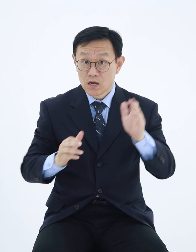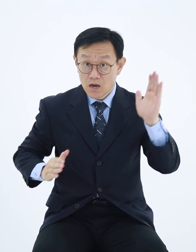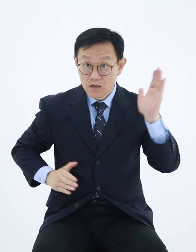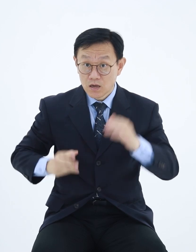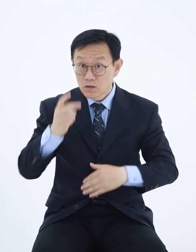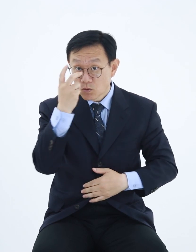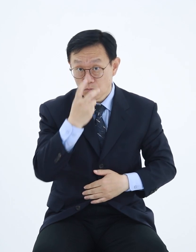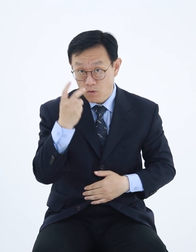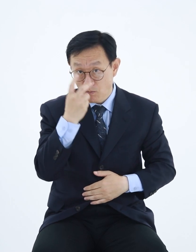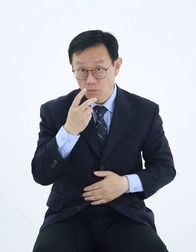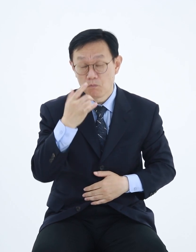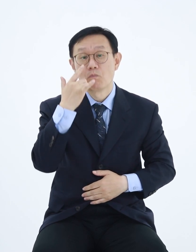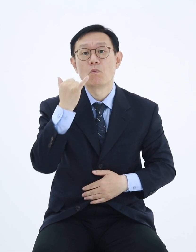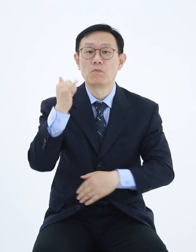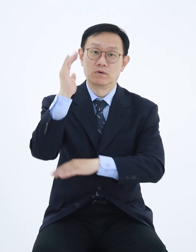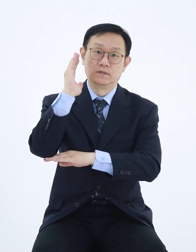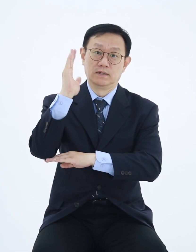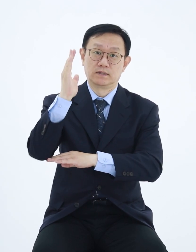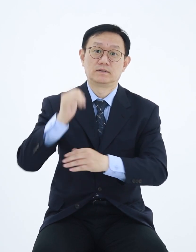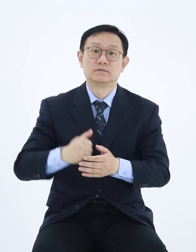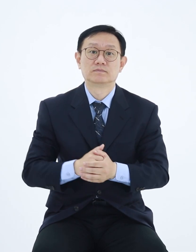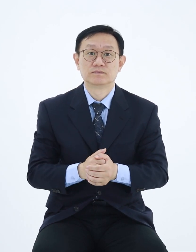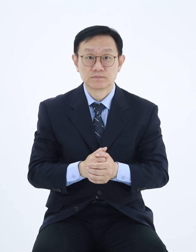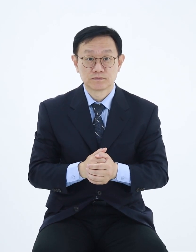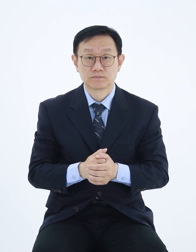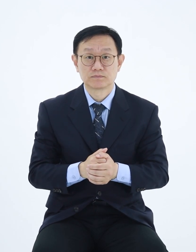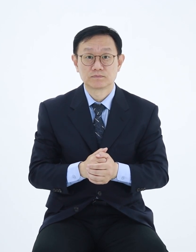학생 돌봄과 학부모 이야기